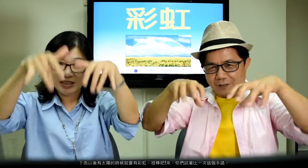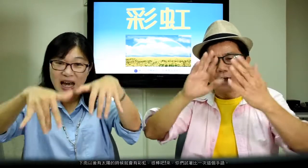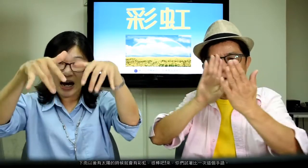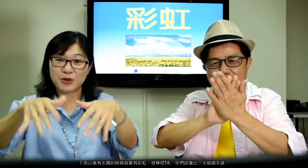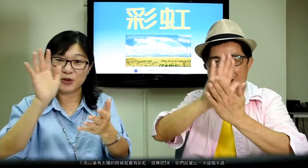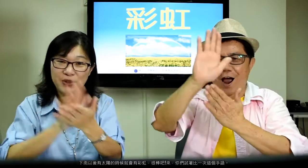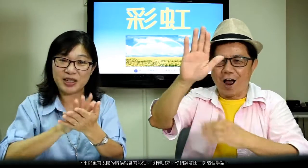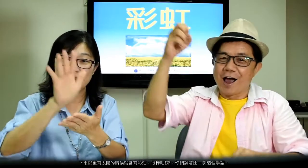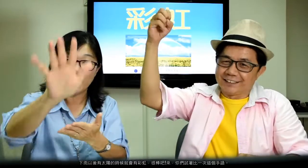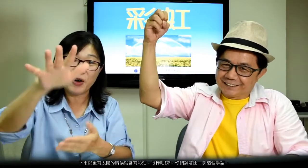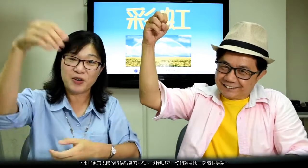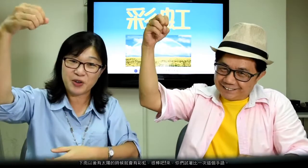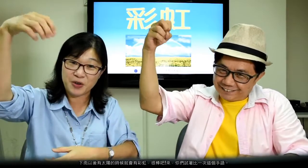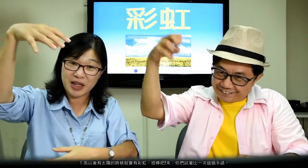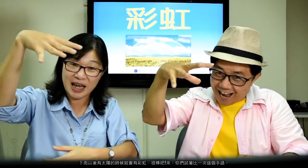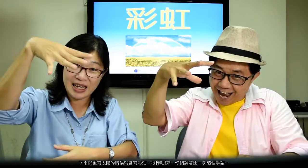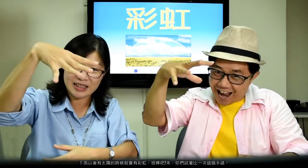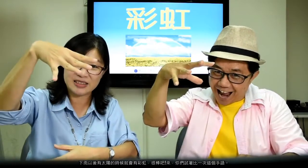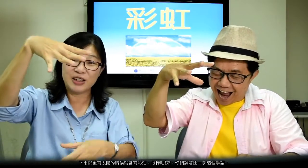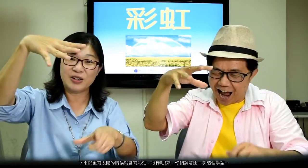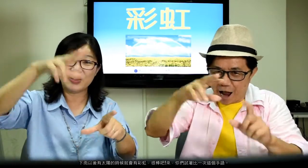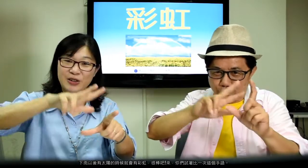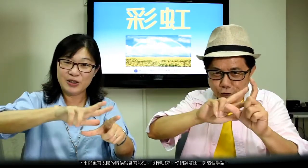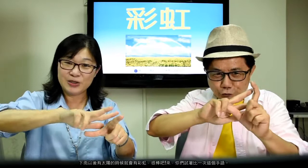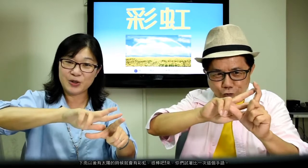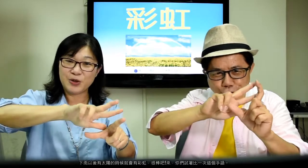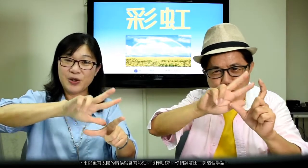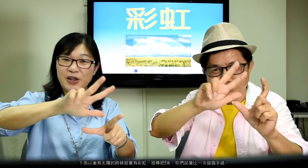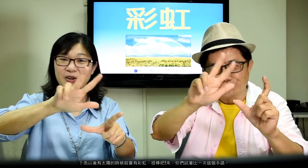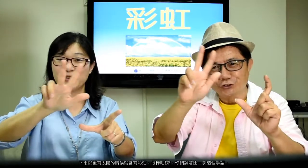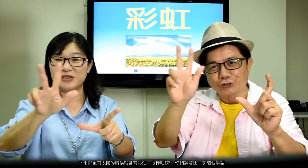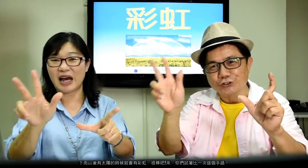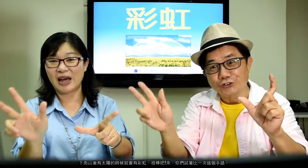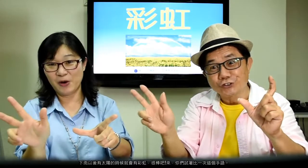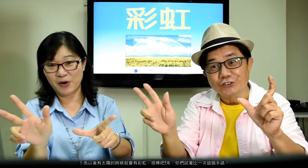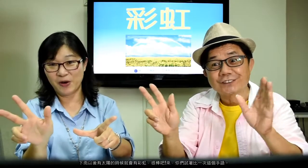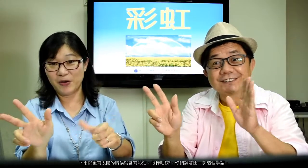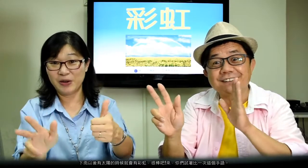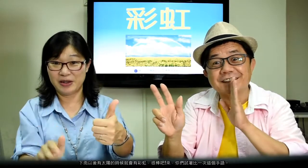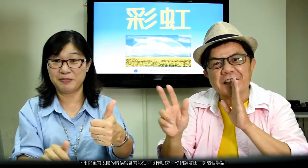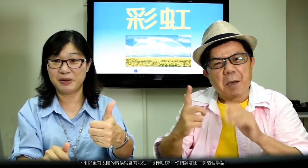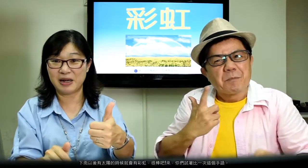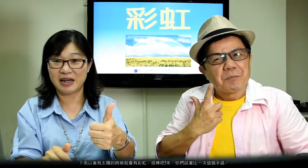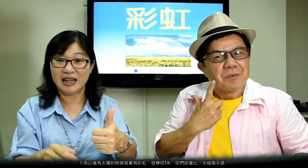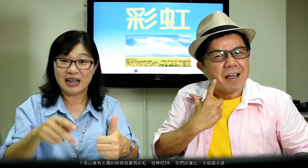下雨以后有太阳的时候就会有彩虹，很棒吧？